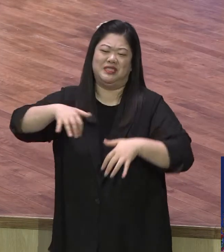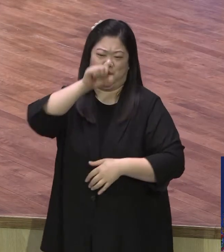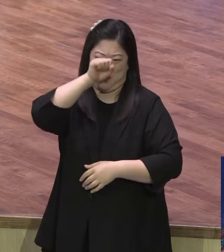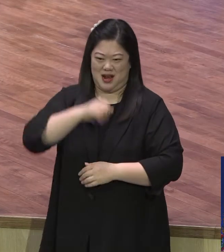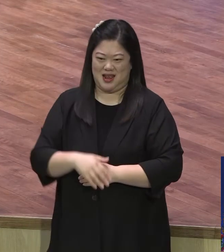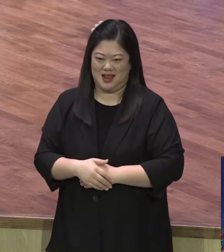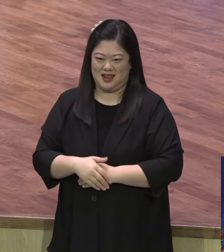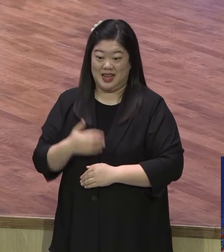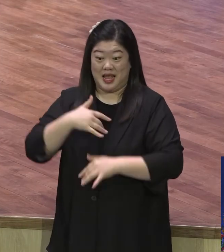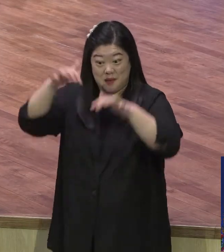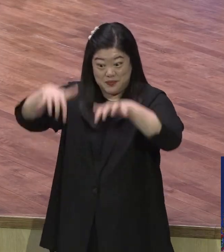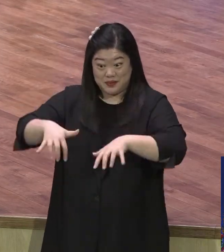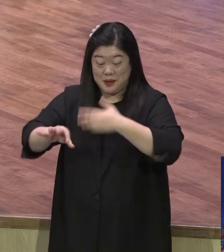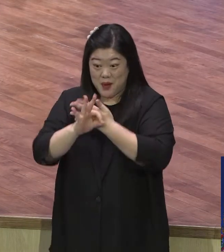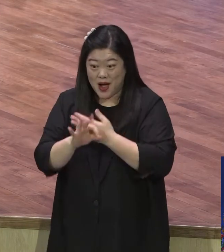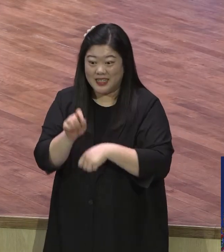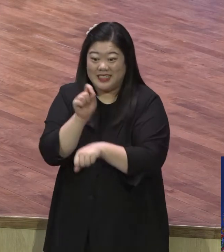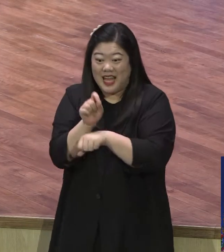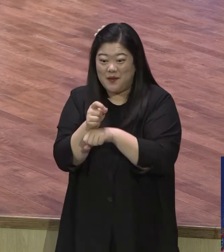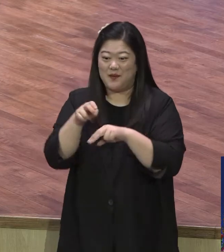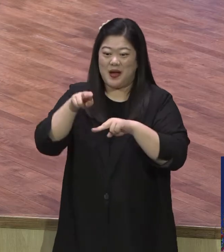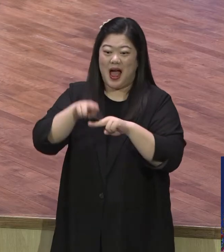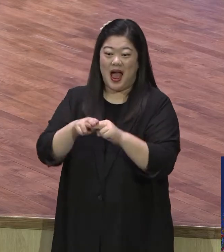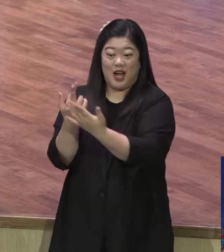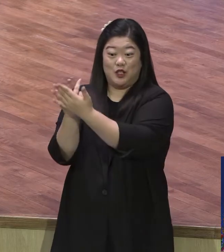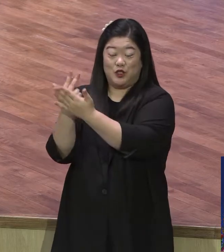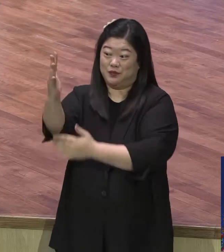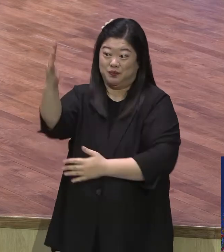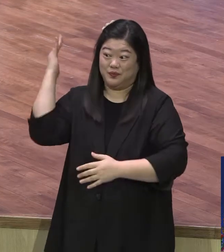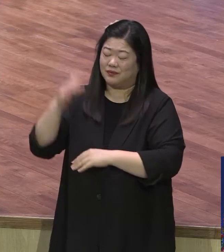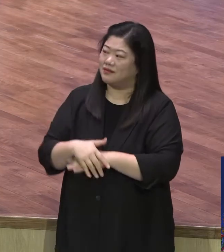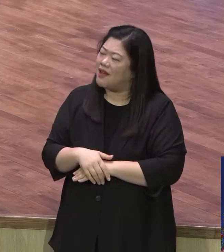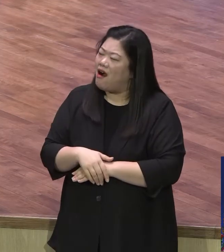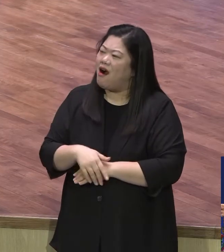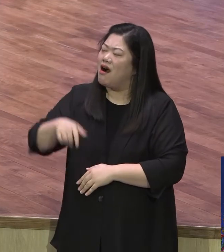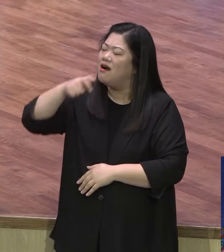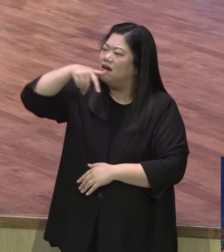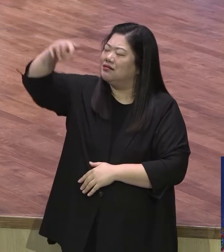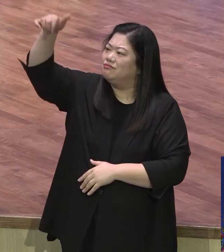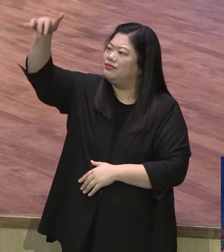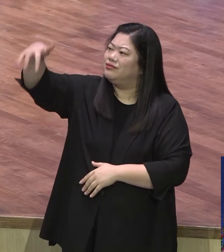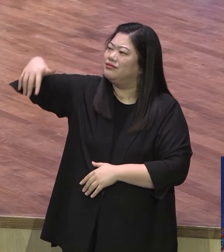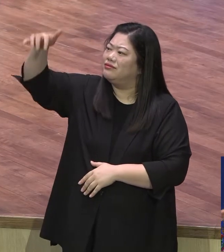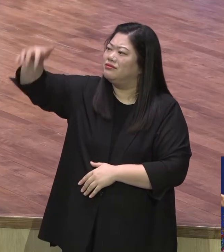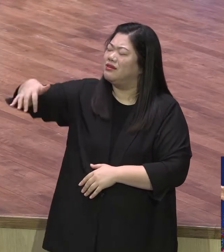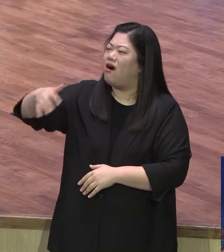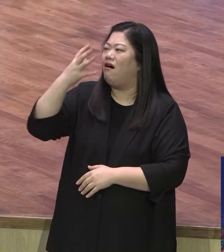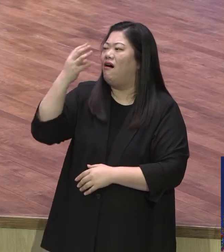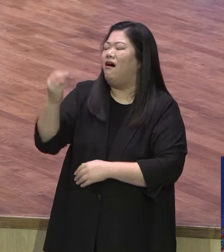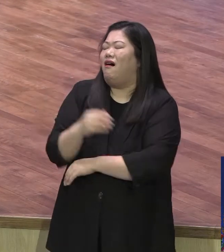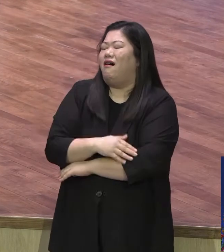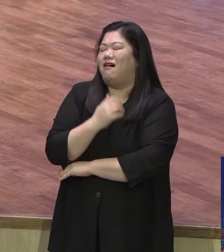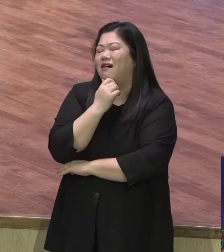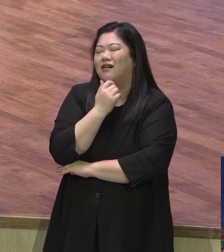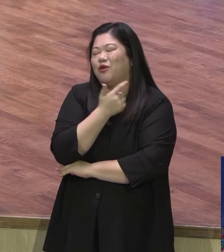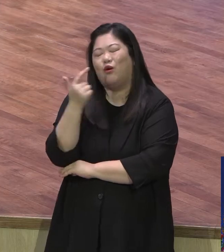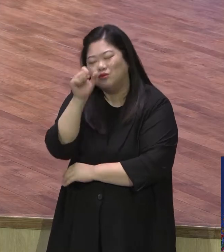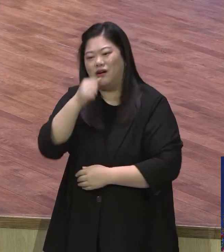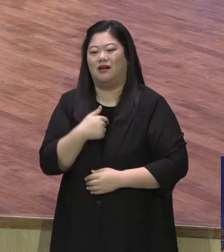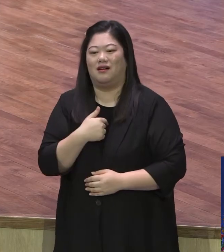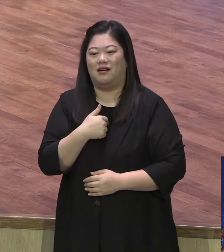비가 막 덕병이 이번에 선교사 대한대 비가 막 제 혼자 나가가지고 집밥 나가서 비만